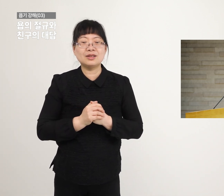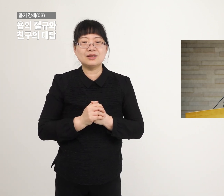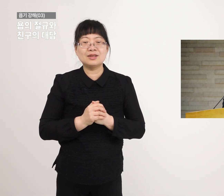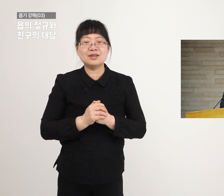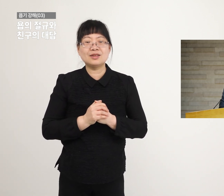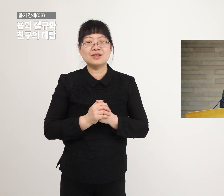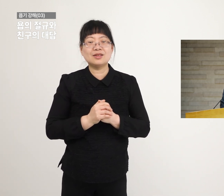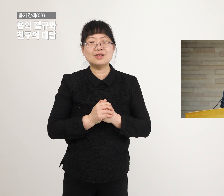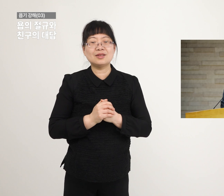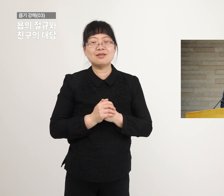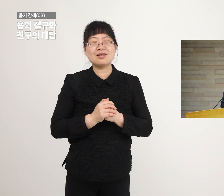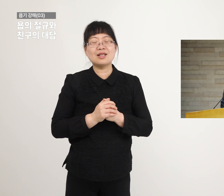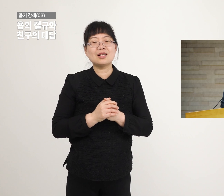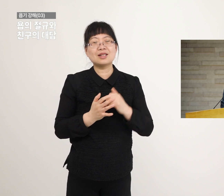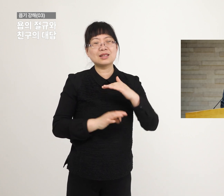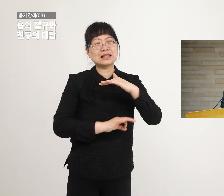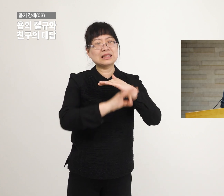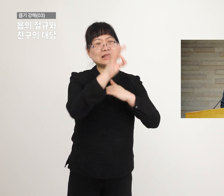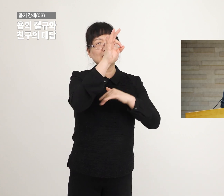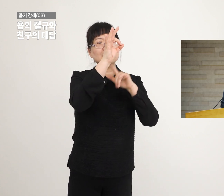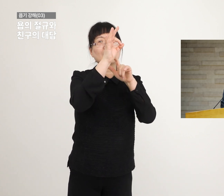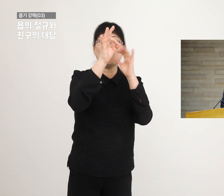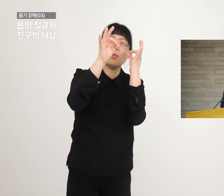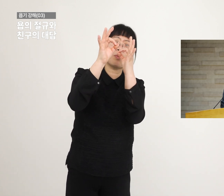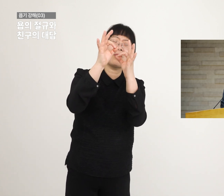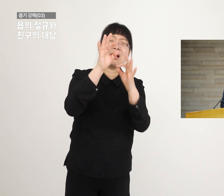해가 저주스러운 거예요.